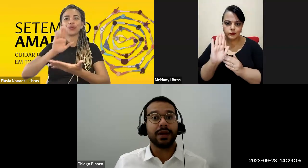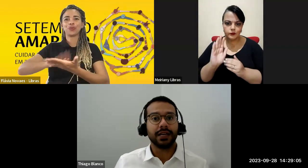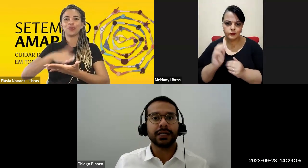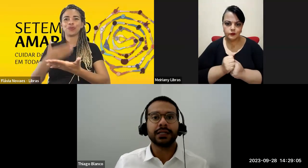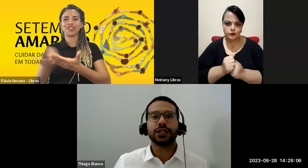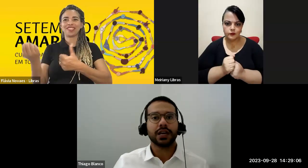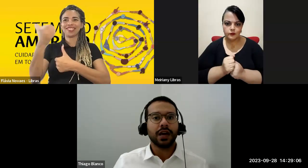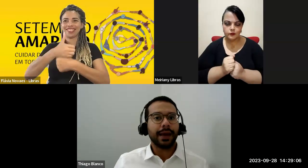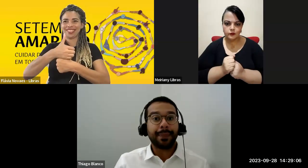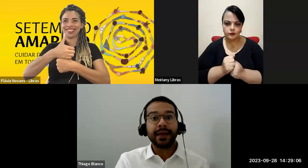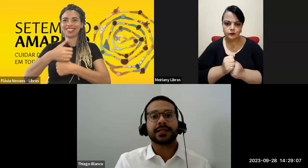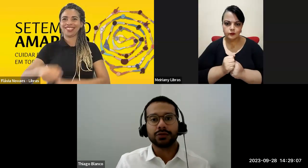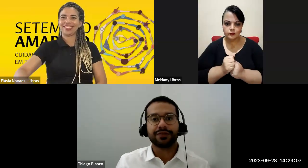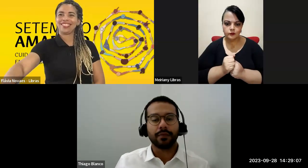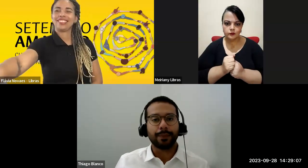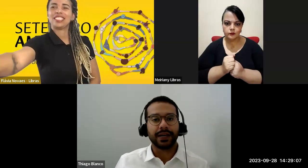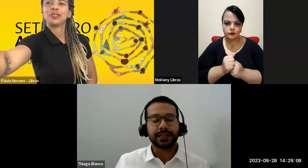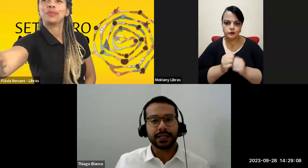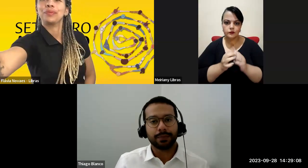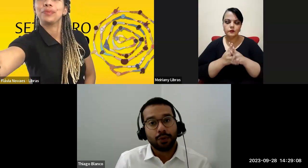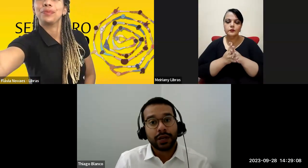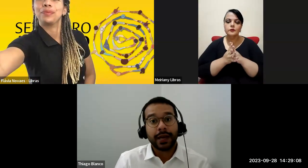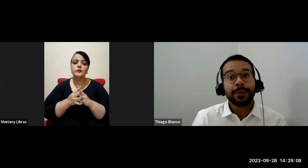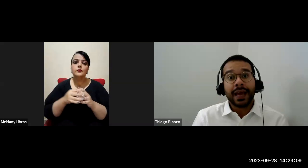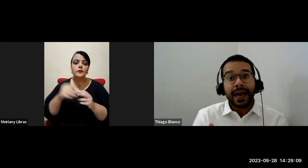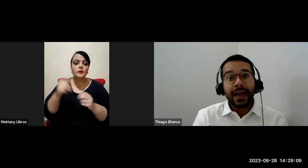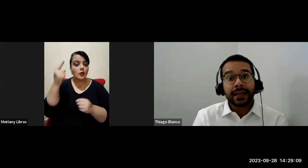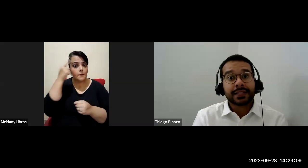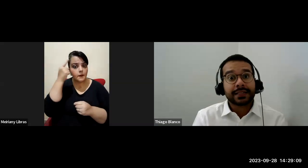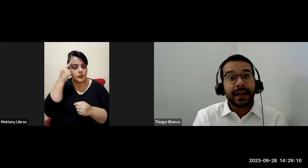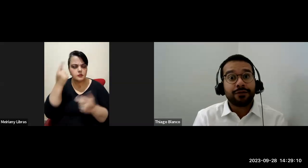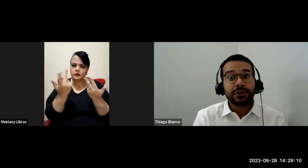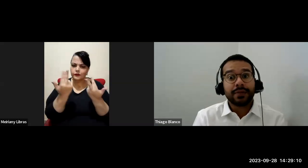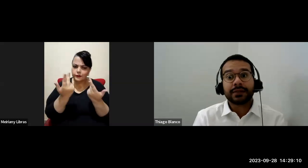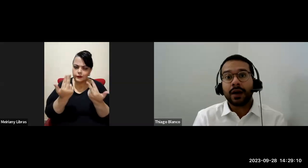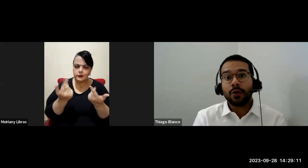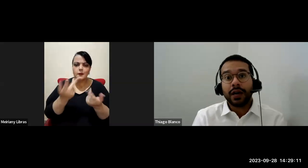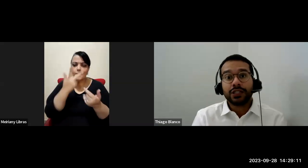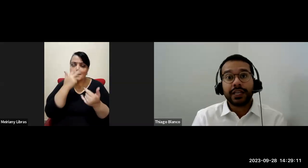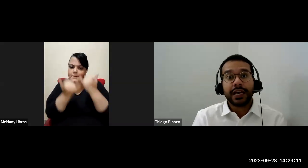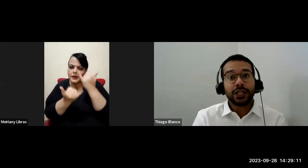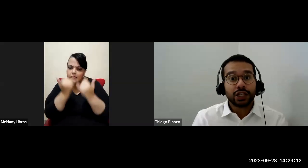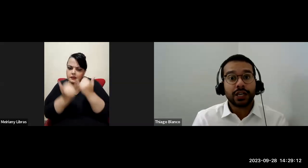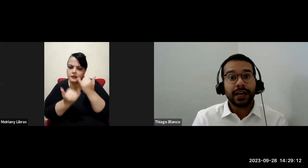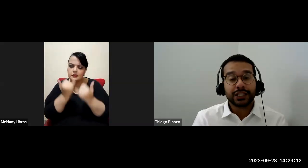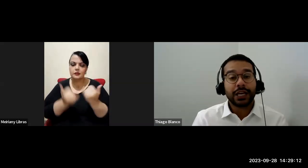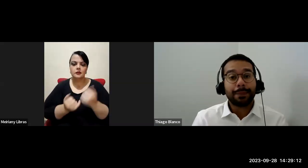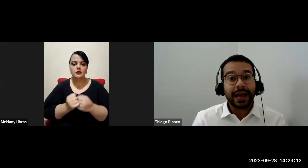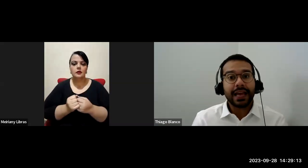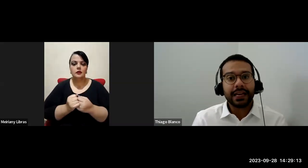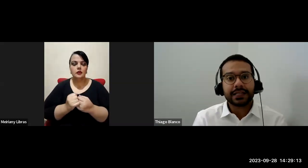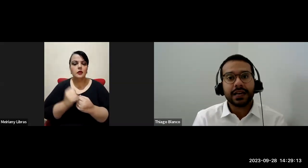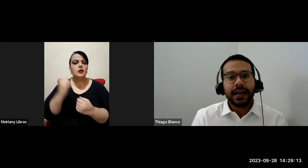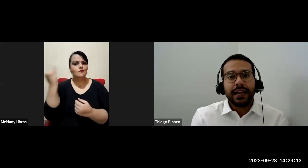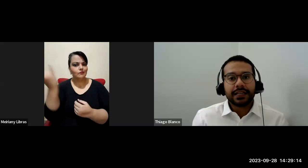comportamento semelhantes, pensam de forma parecida, porque é fundamental de que de que